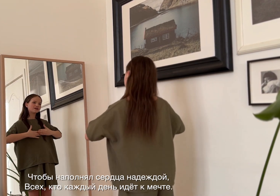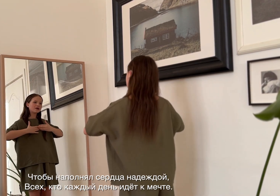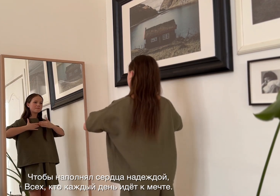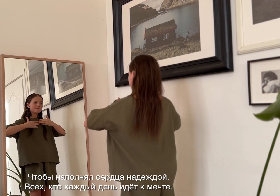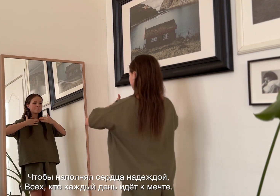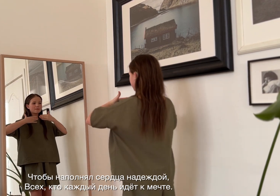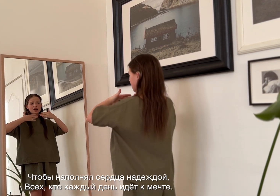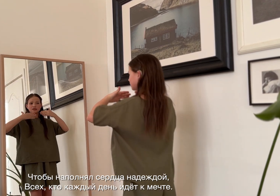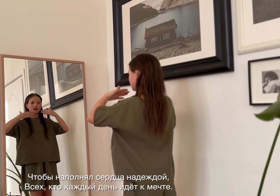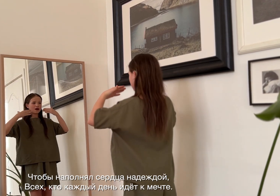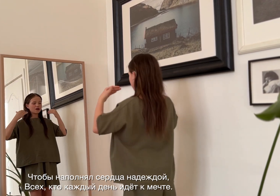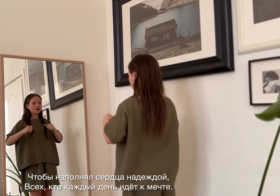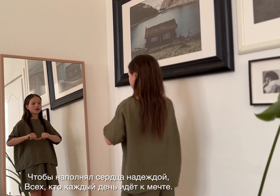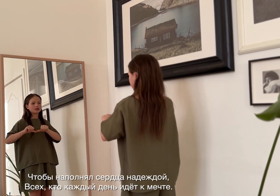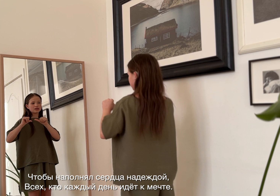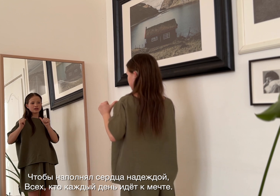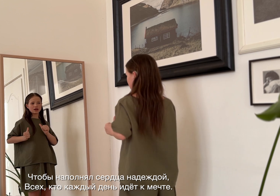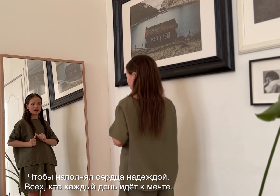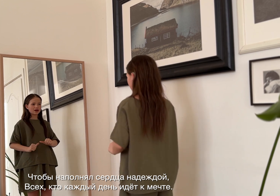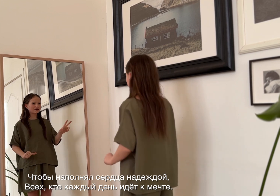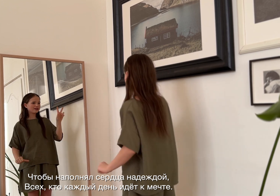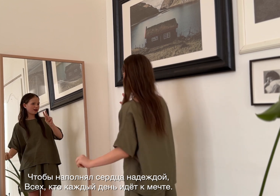чтобы наполнял сердца